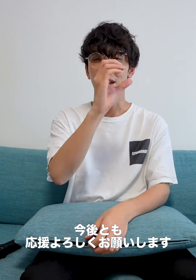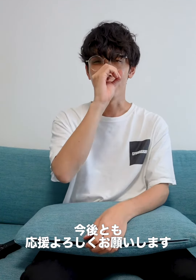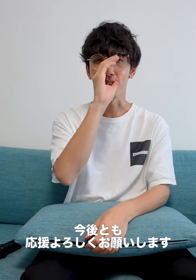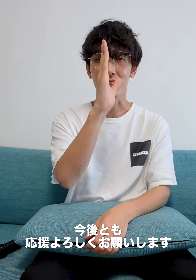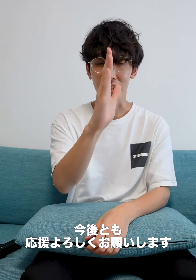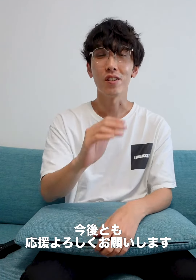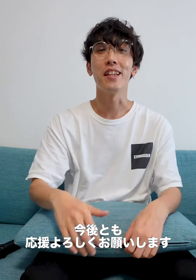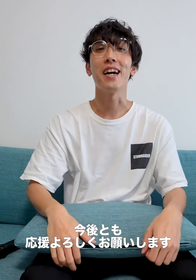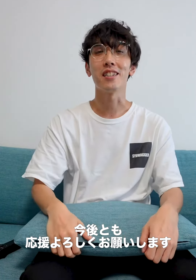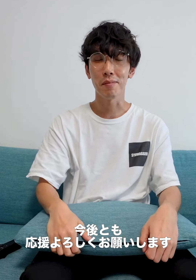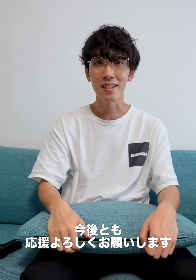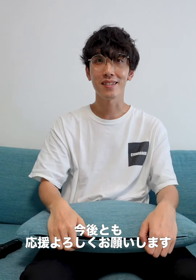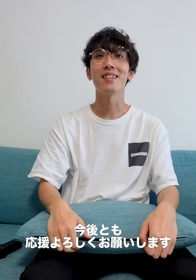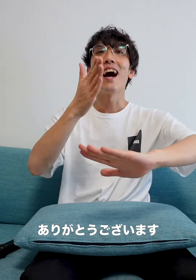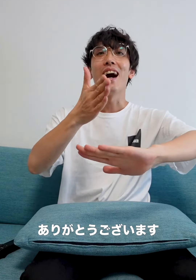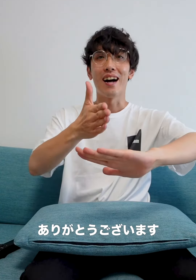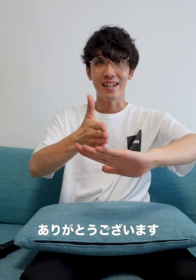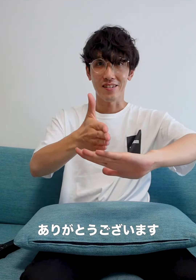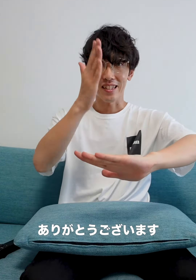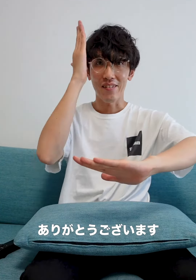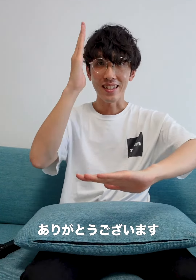よろしくお願いします。ありがとうございます。